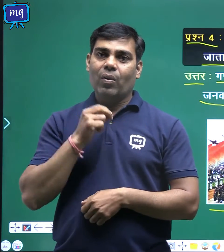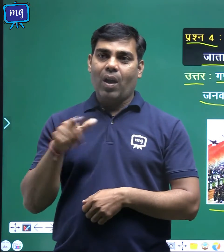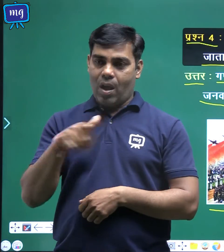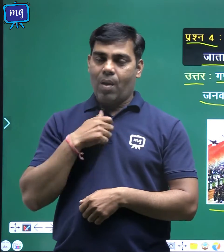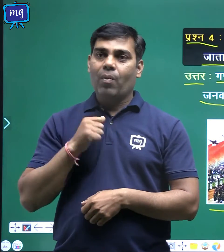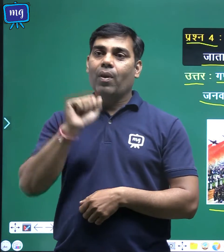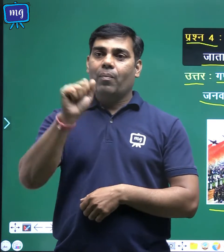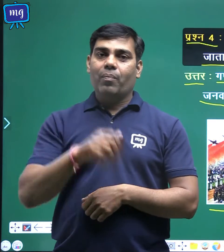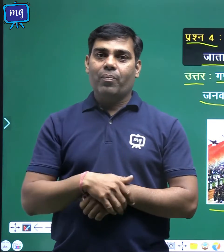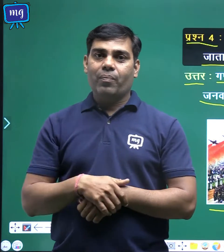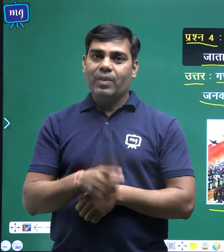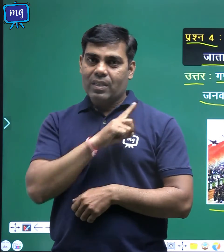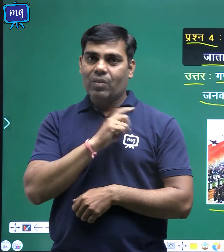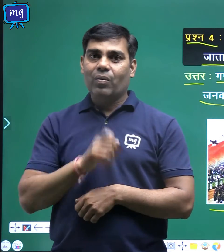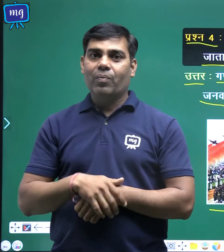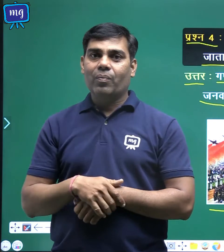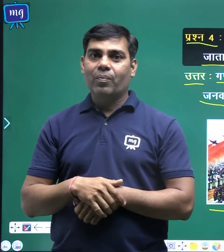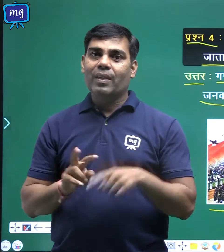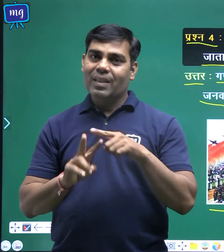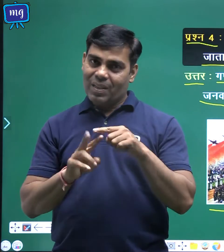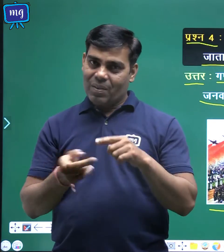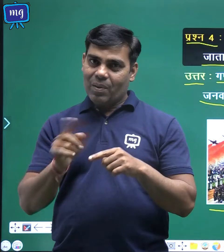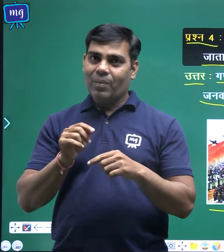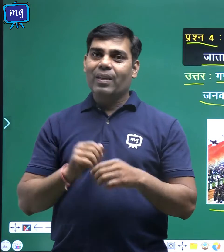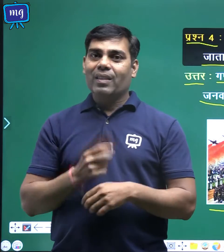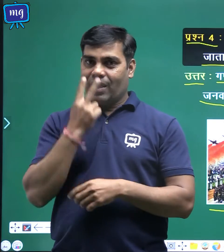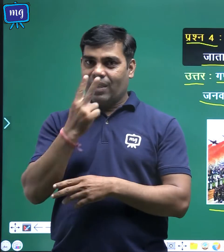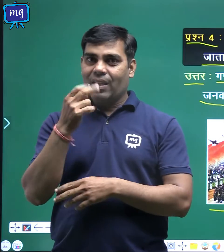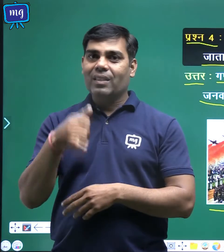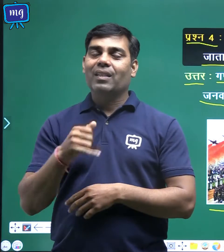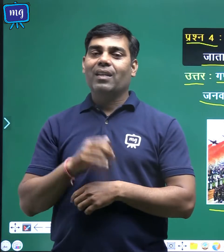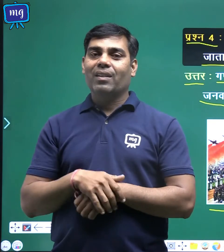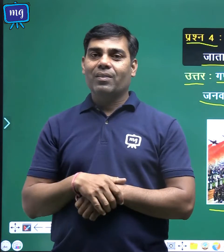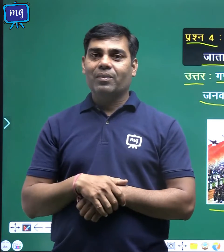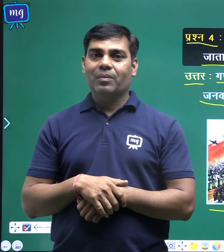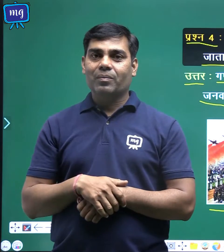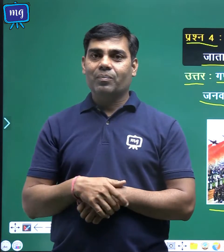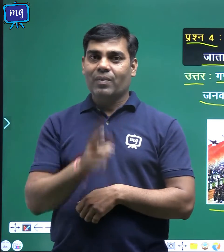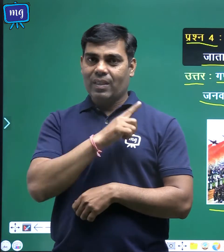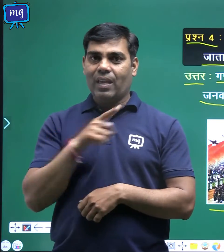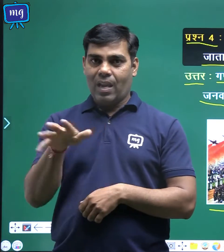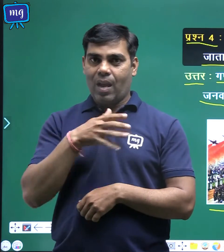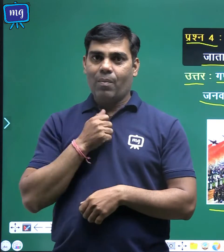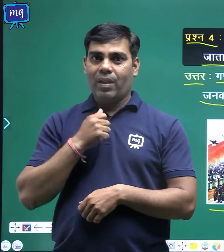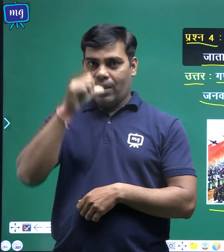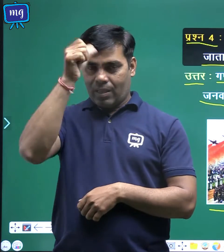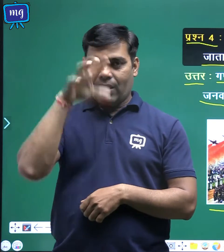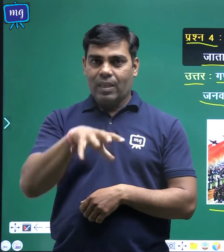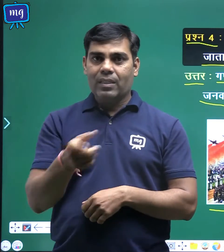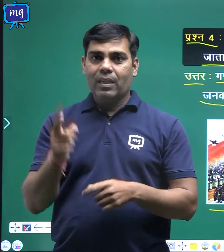हम इसको टीवी पर भी देख सकते हैं। ये हमारे देश के